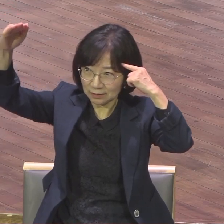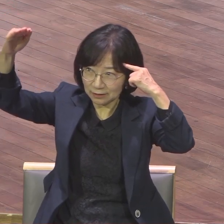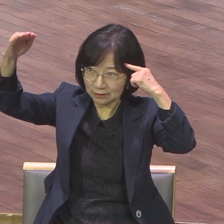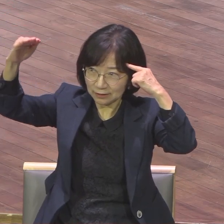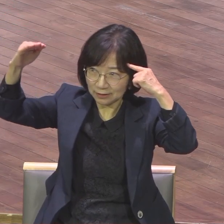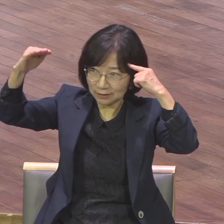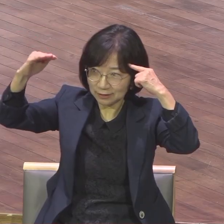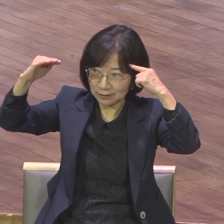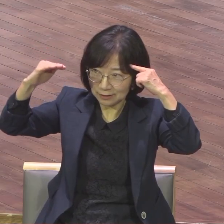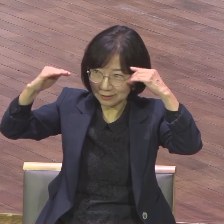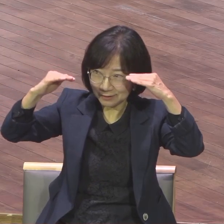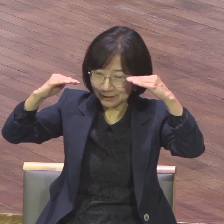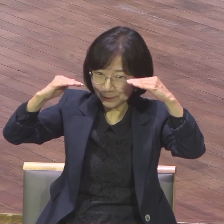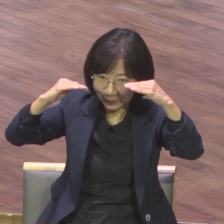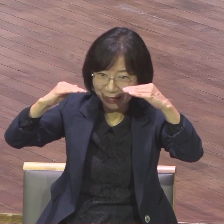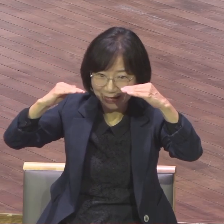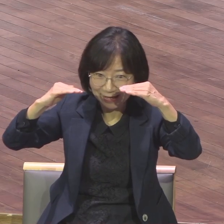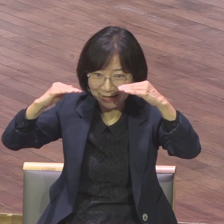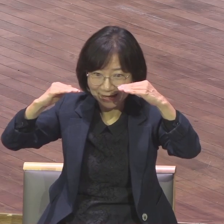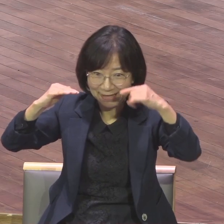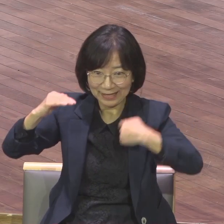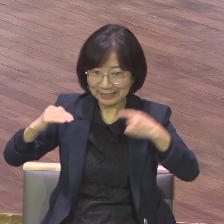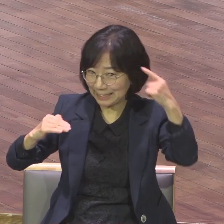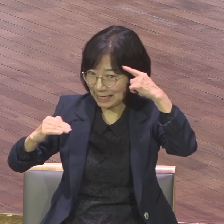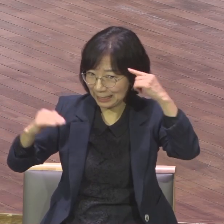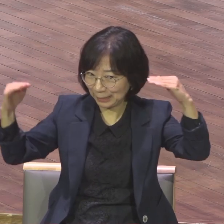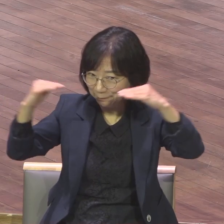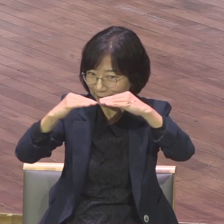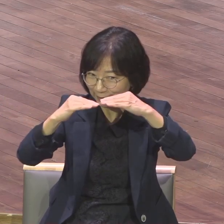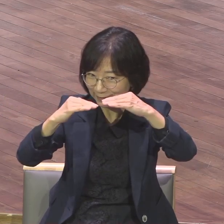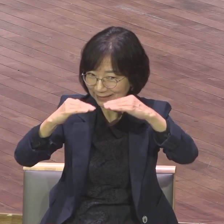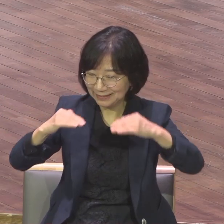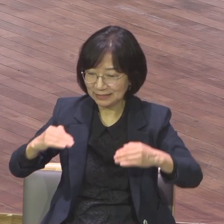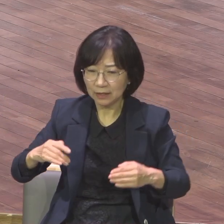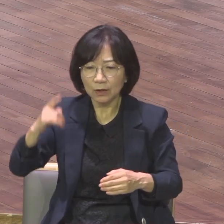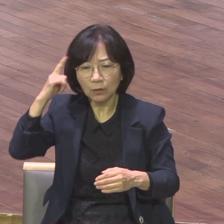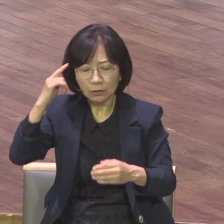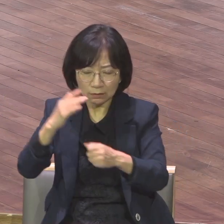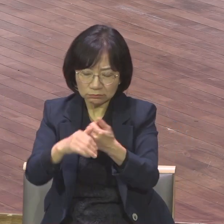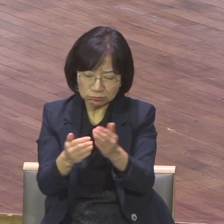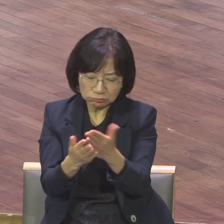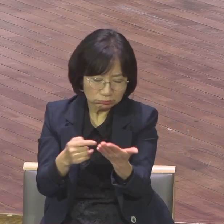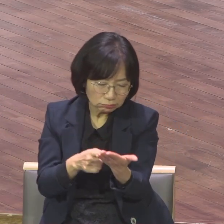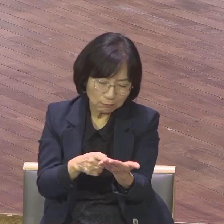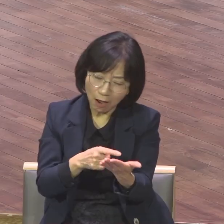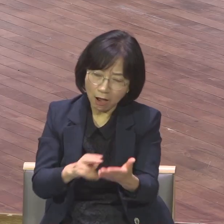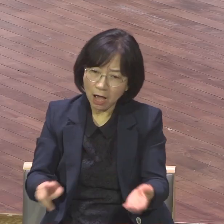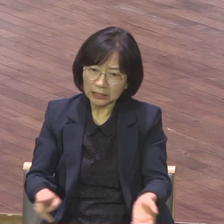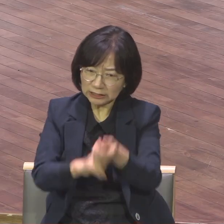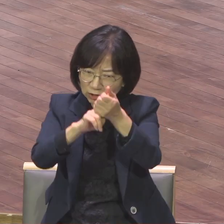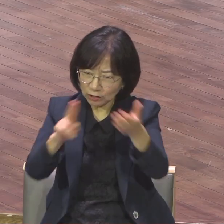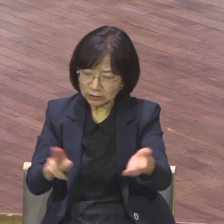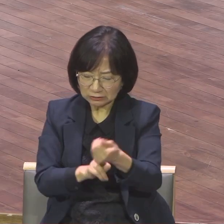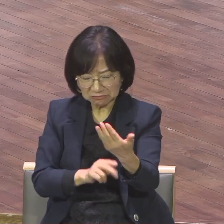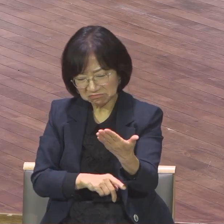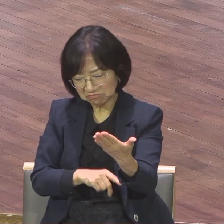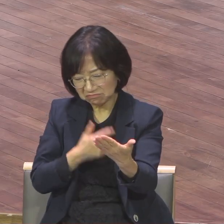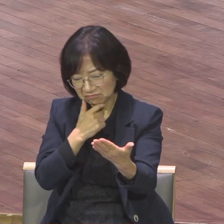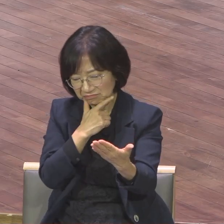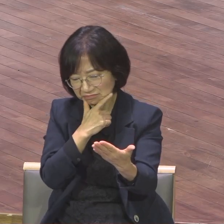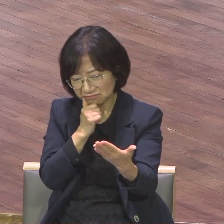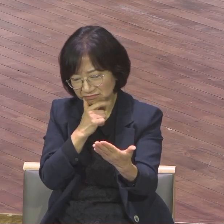문둥이 고쳤다, 인처 인정 안 해요. 성경에 나오는 사복음서의 기적 하나도 인정 안